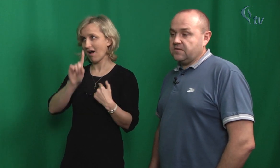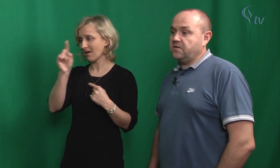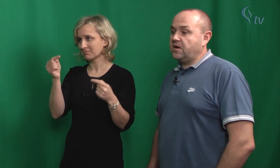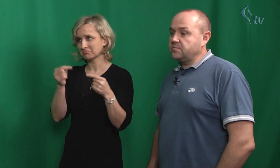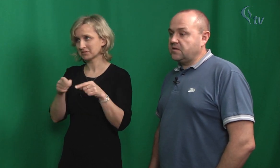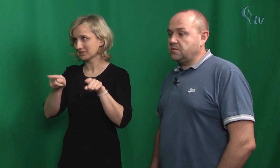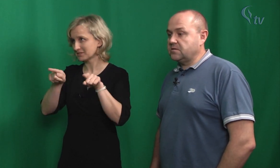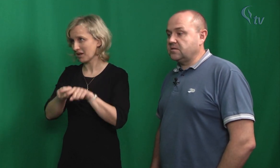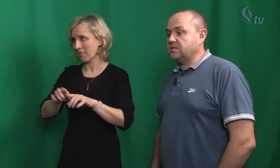veel vähem sellepärast,